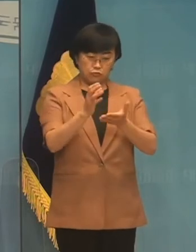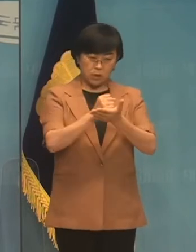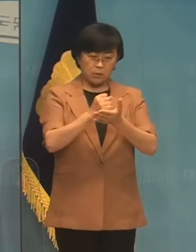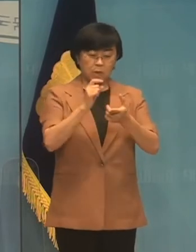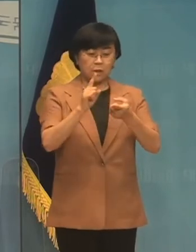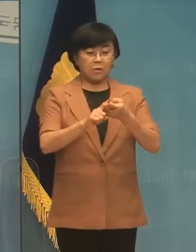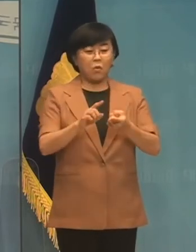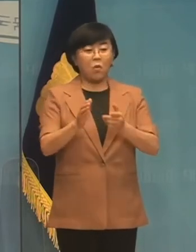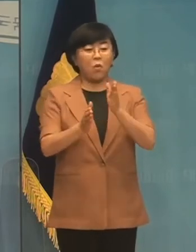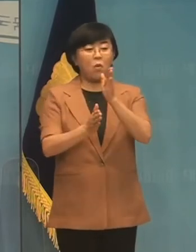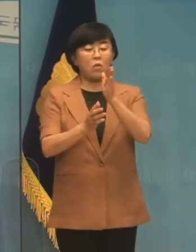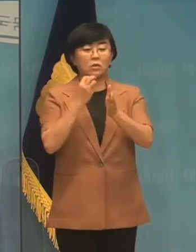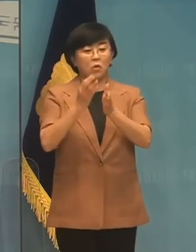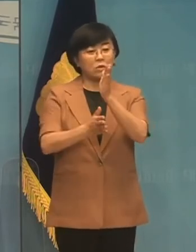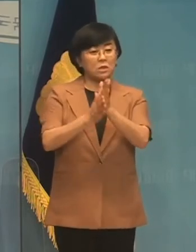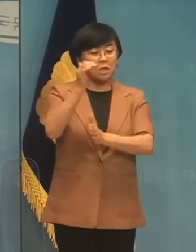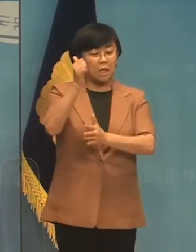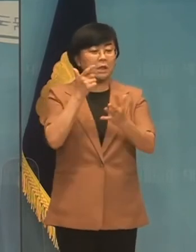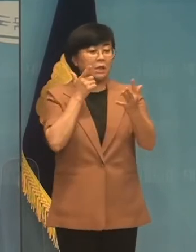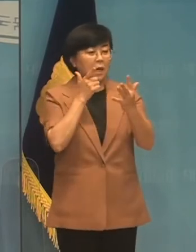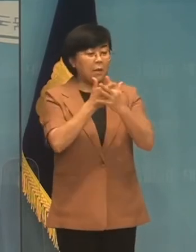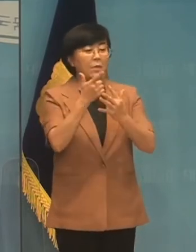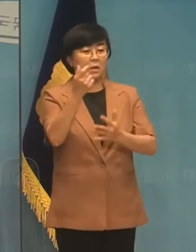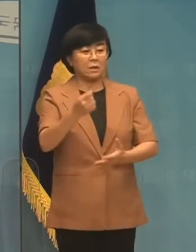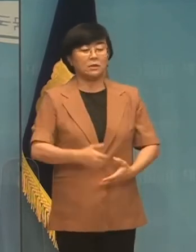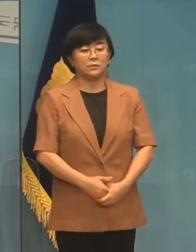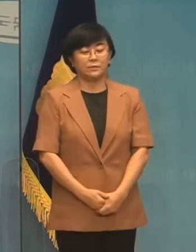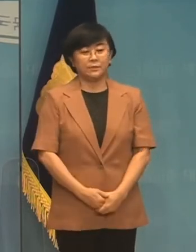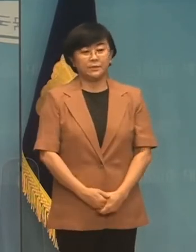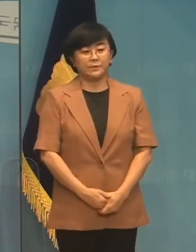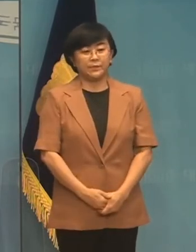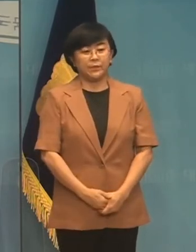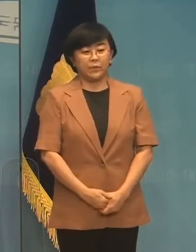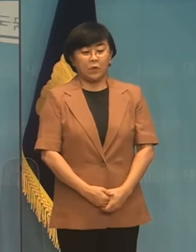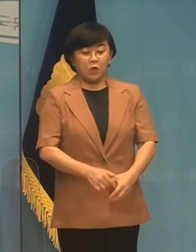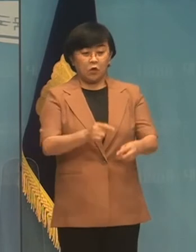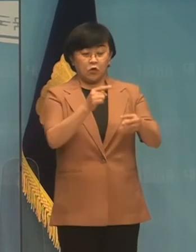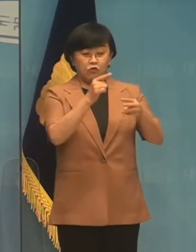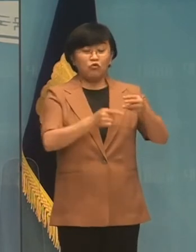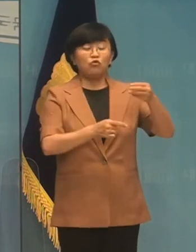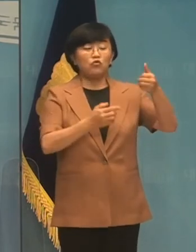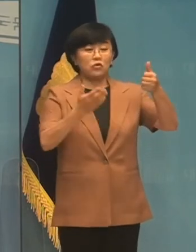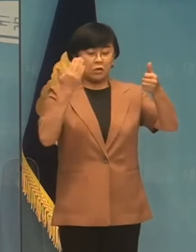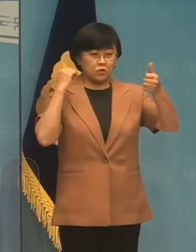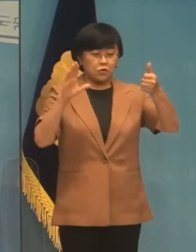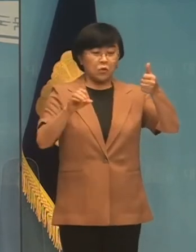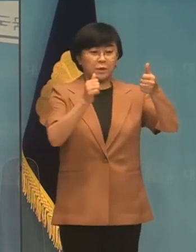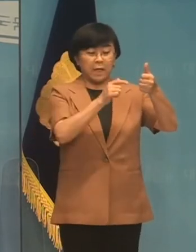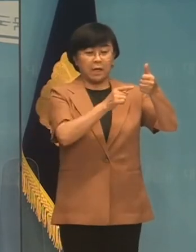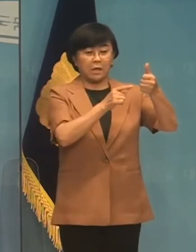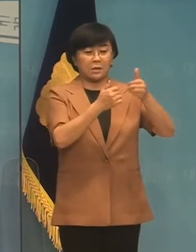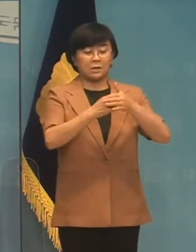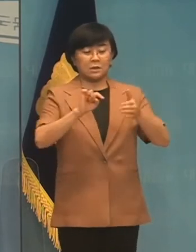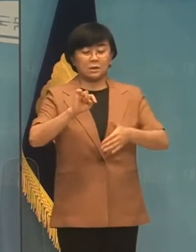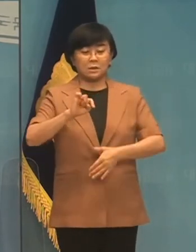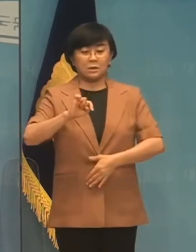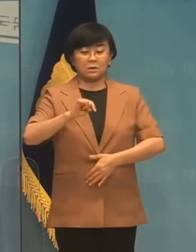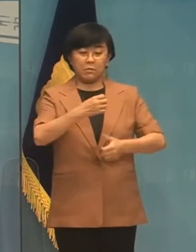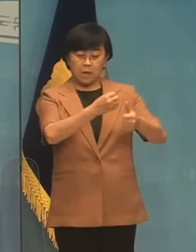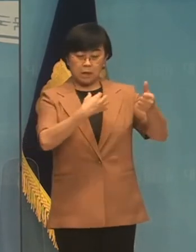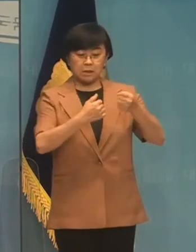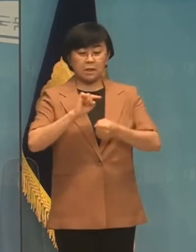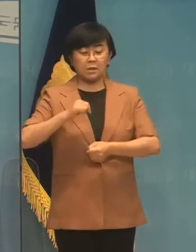운명임을 오세훈은 간파한 듯 합니다. 윤석열이 그랬듯 자신도